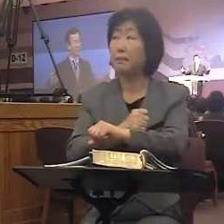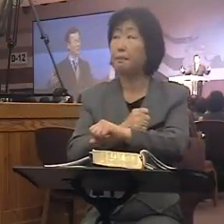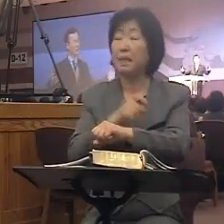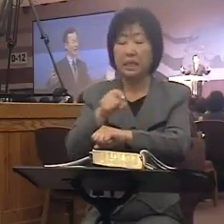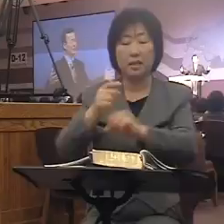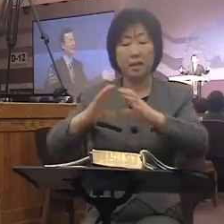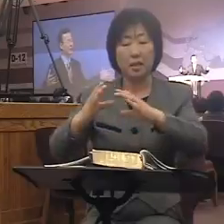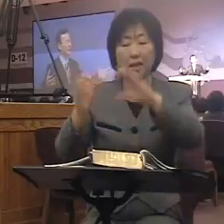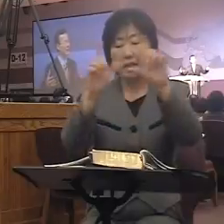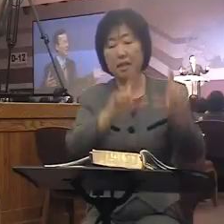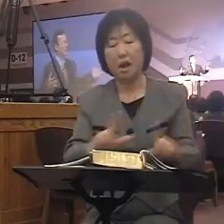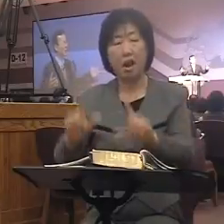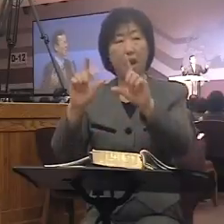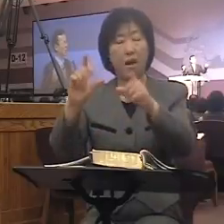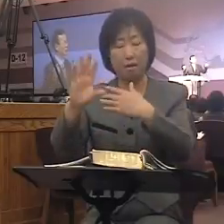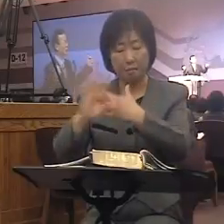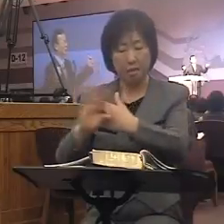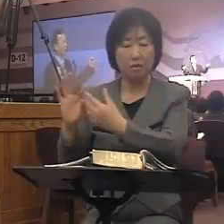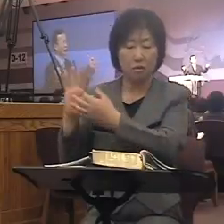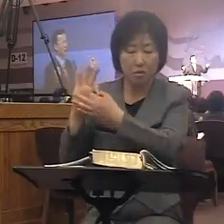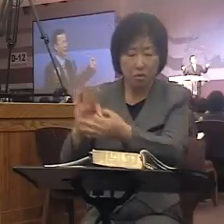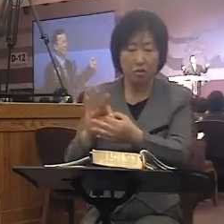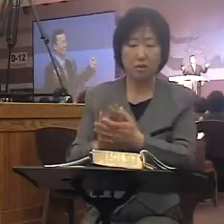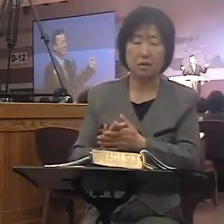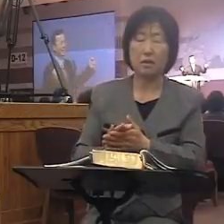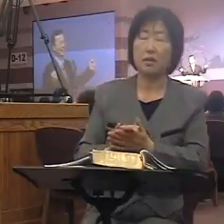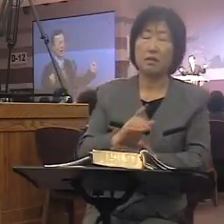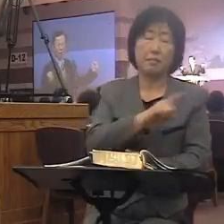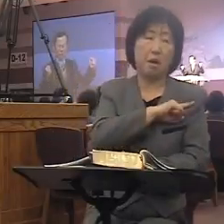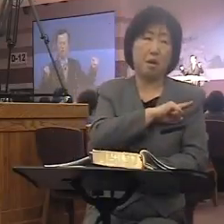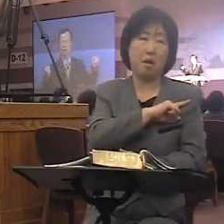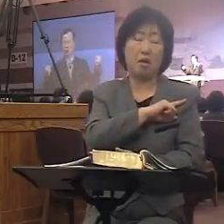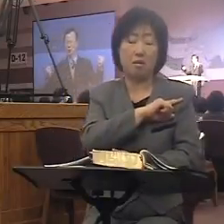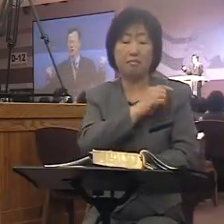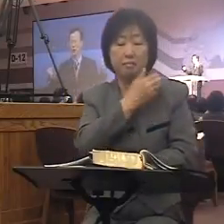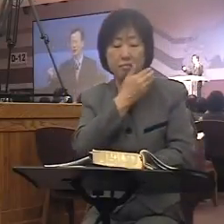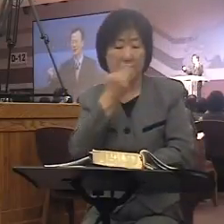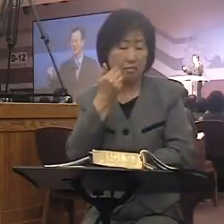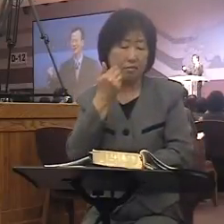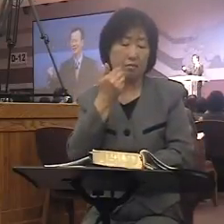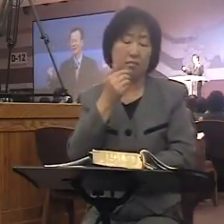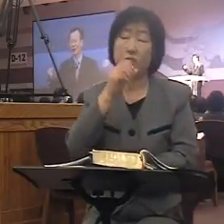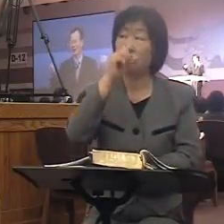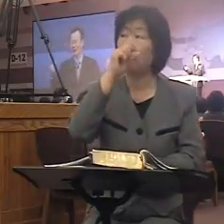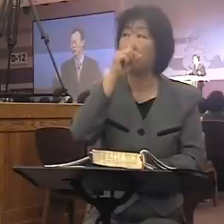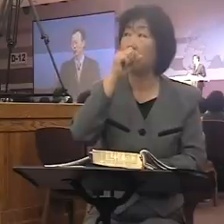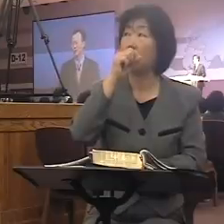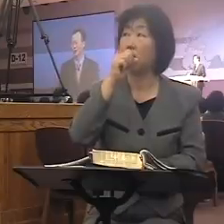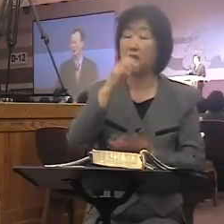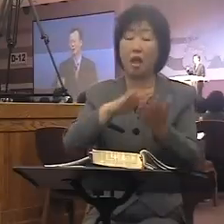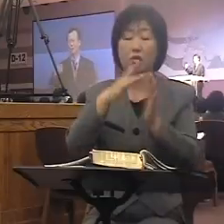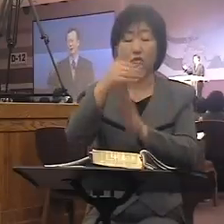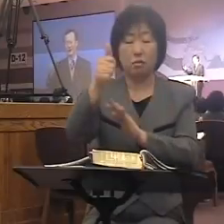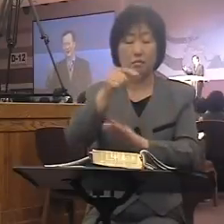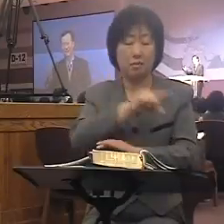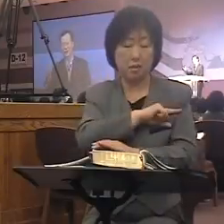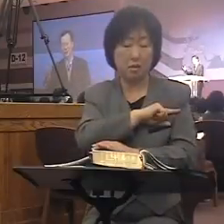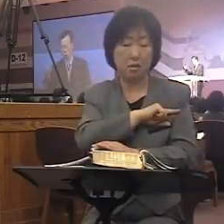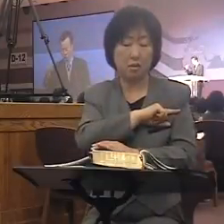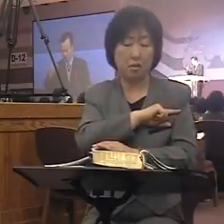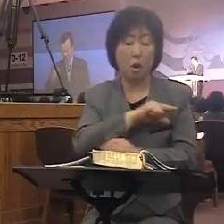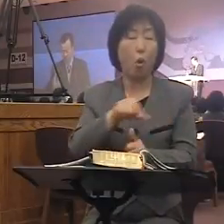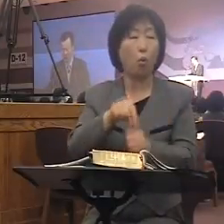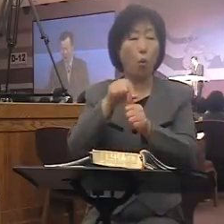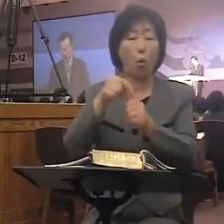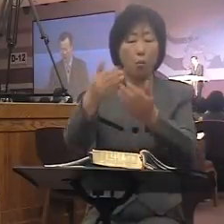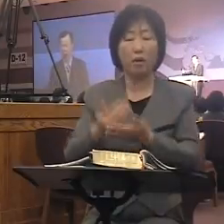세상에 살면서 항상 The best is yet to come. The best is yet to come. 내가 예수를 믿어 구원받아